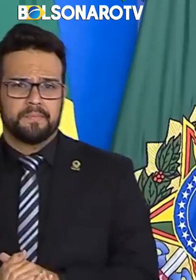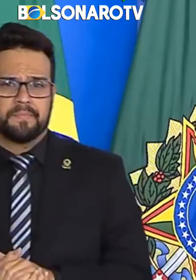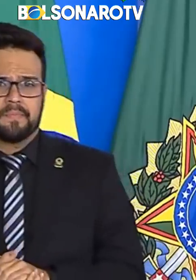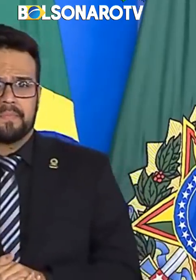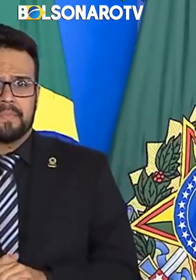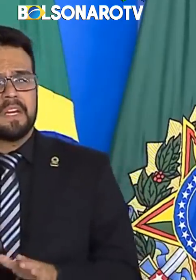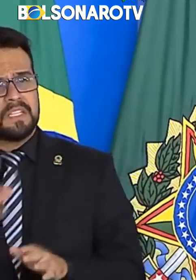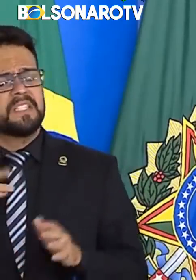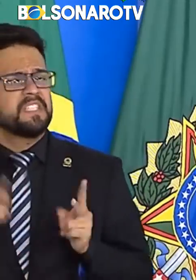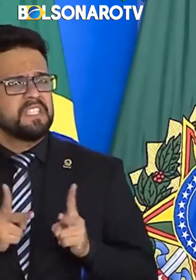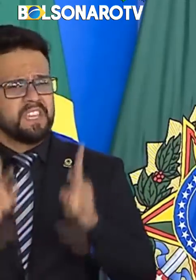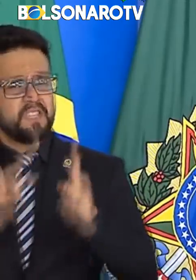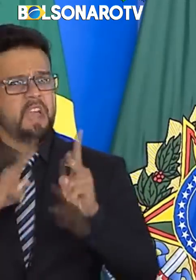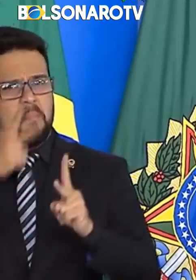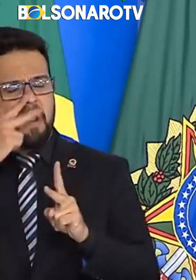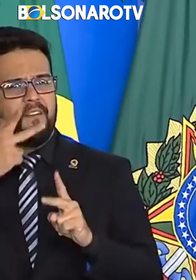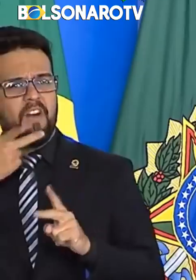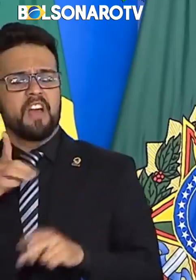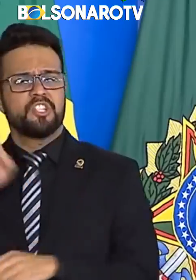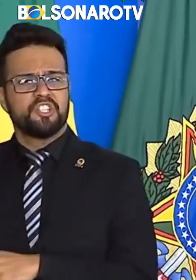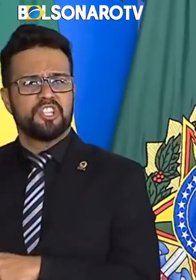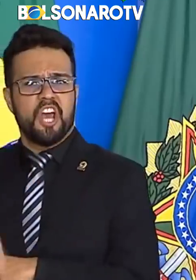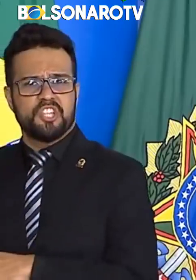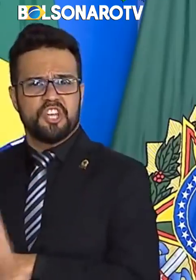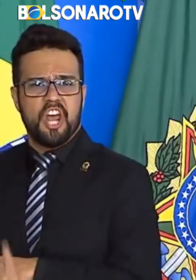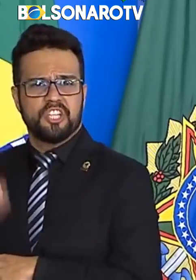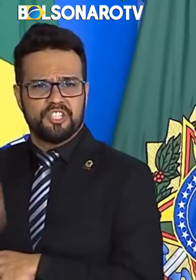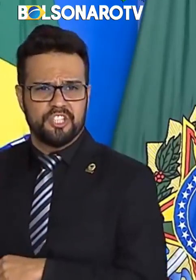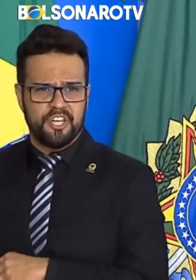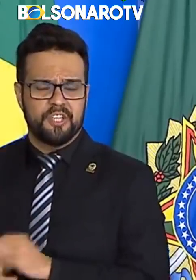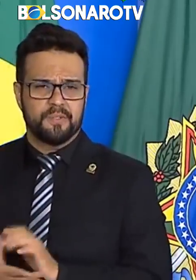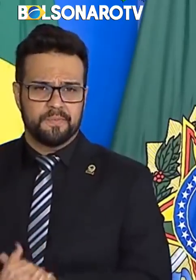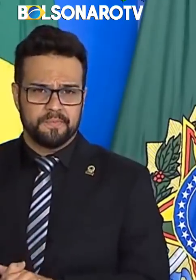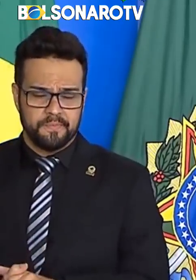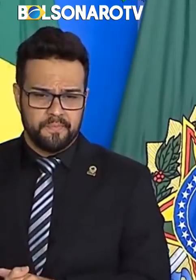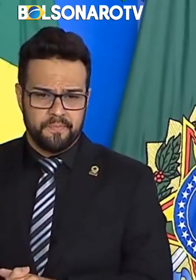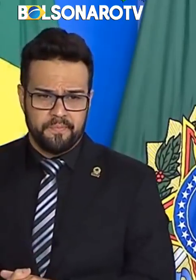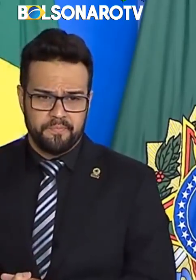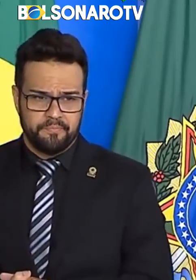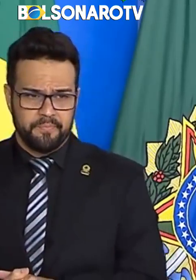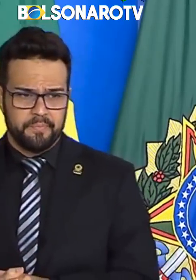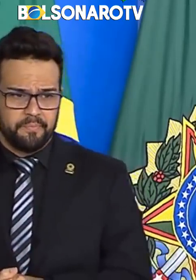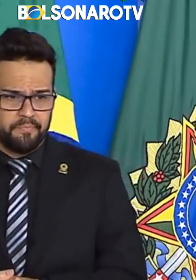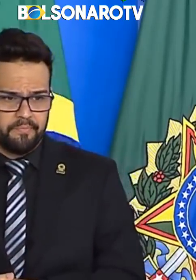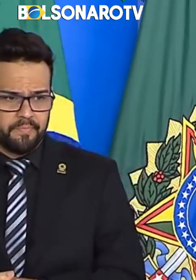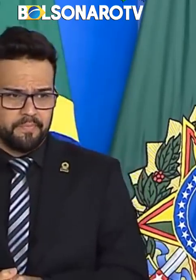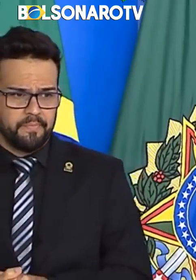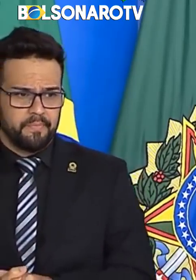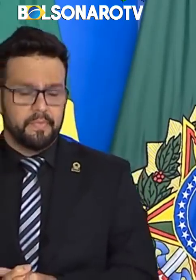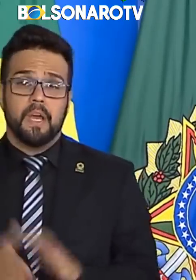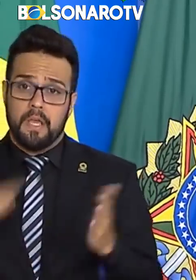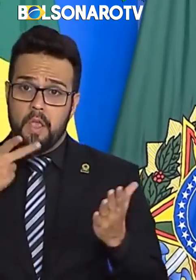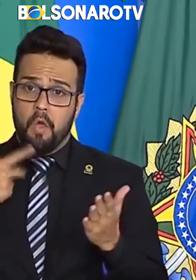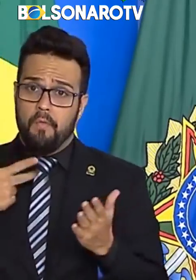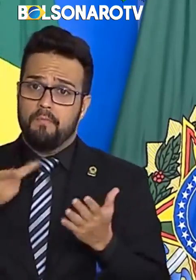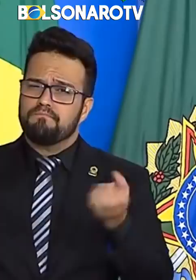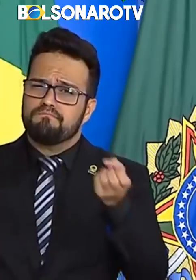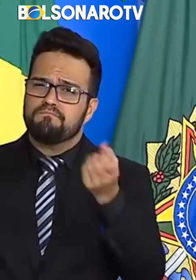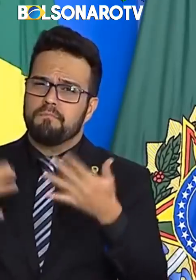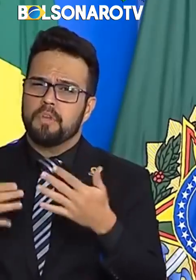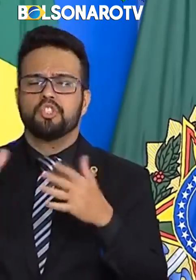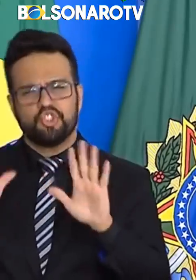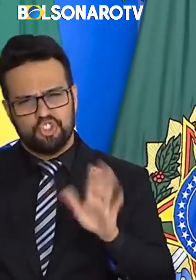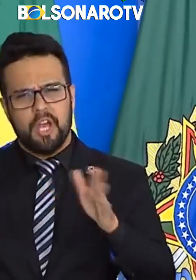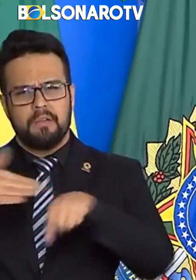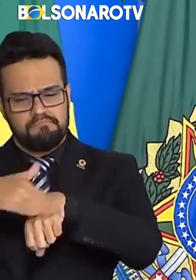é direito, né? Quase nada de deveres. Então, eu tenho falado com o Paulo Guedes, eu acho que já falei com o Paulo